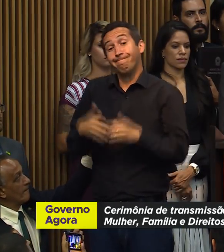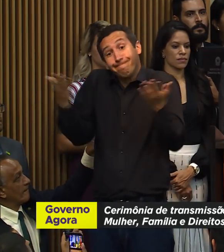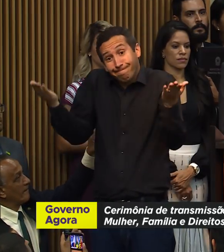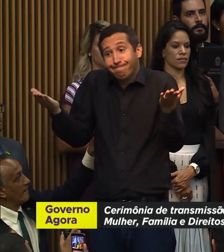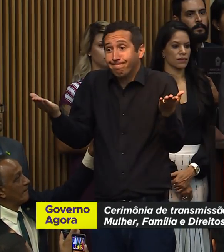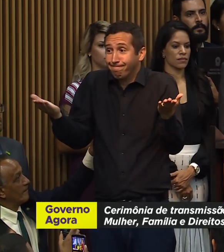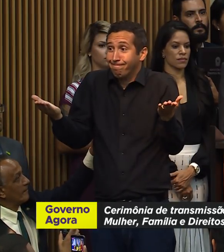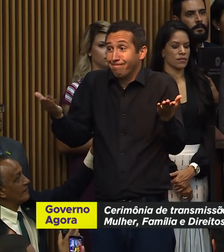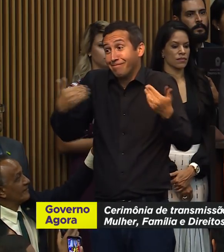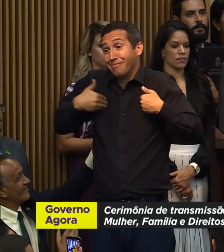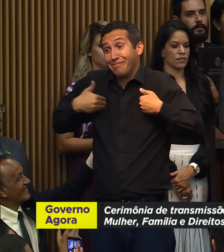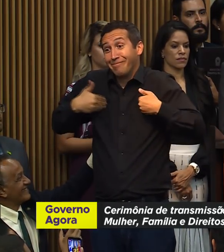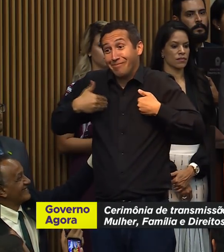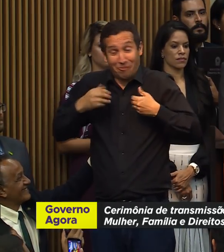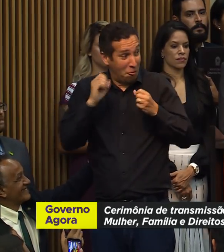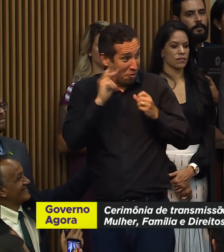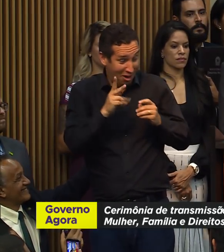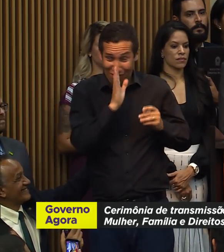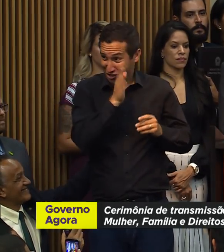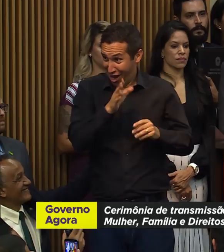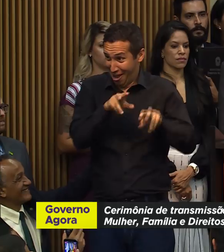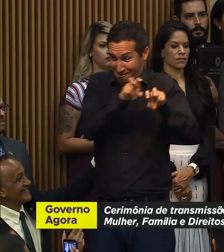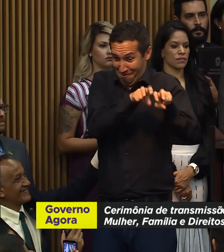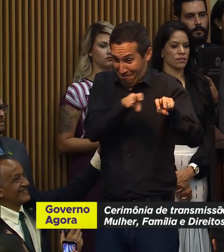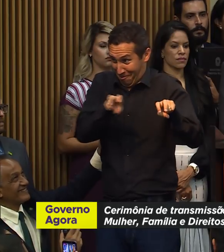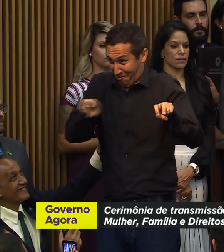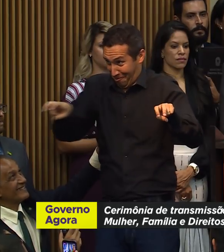Agora eu quero falar de mim.